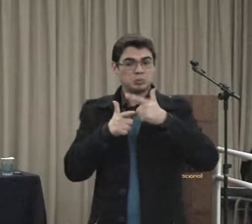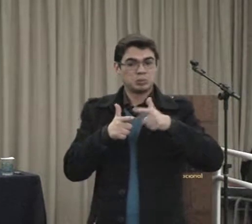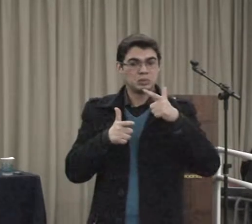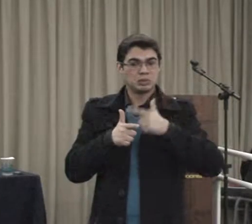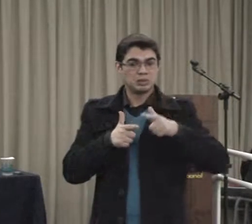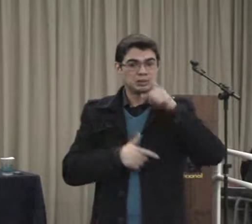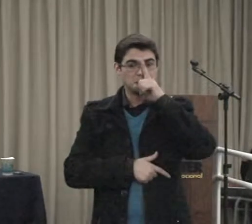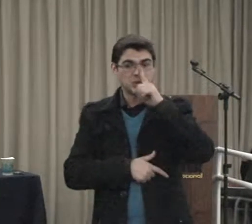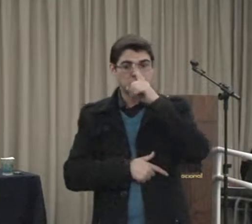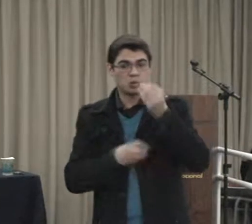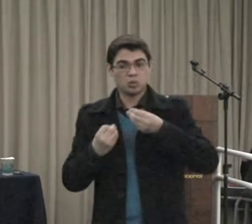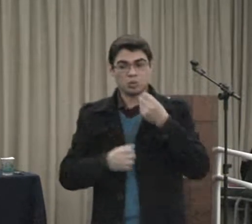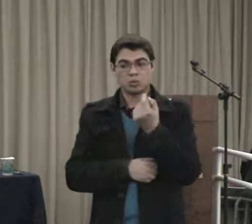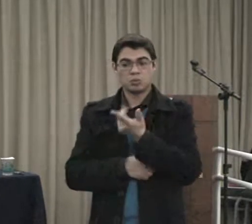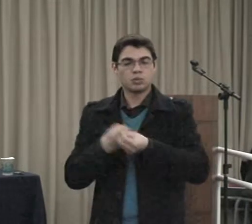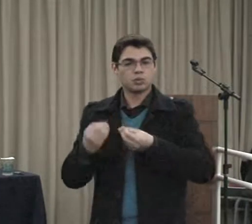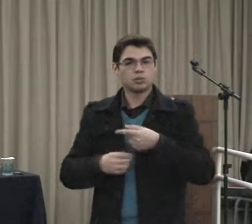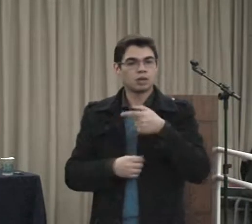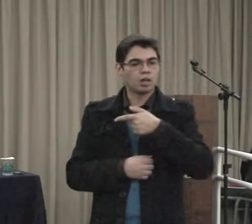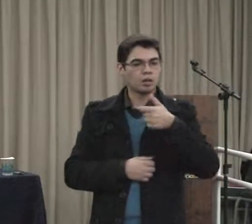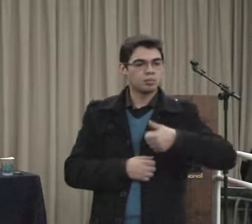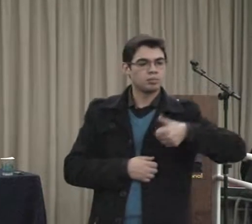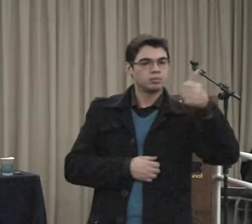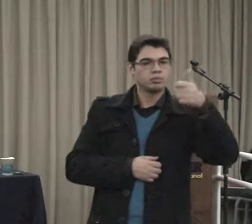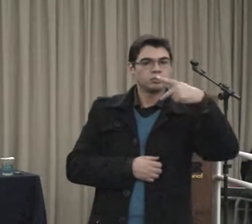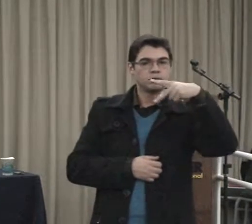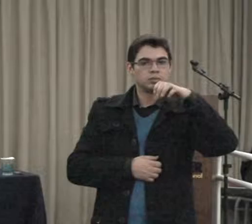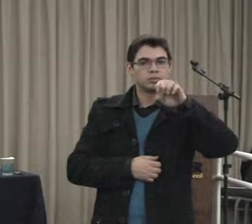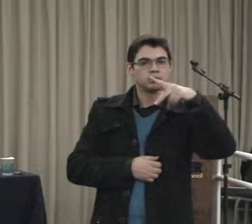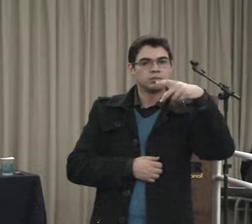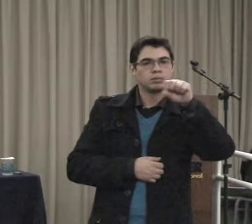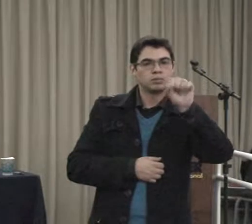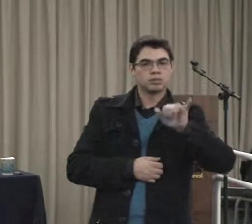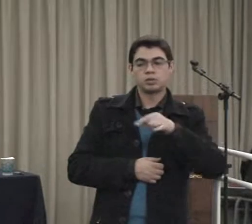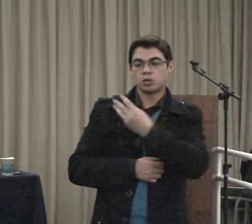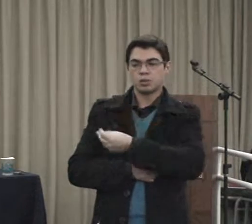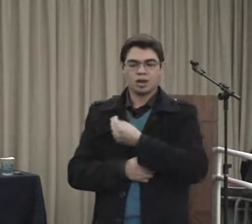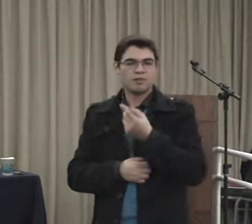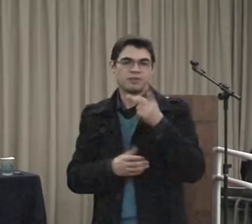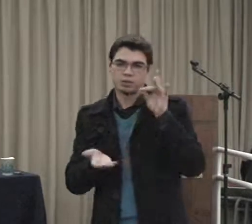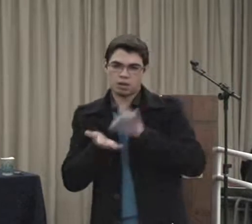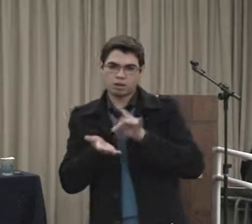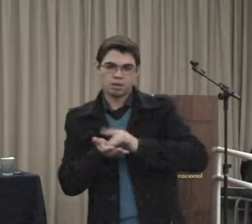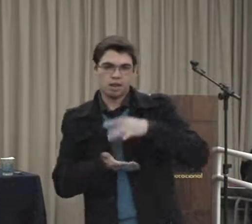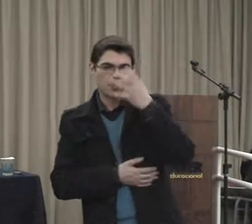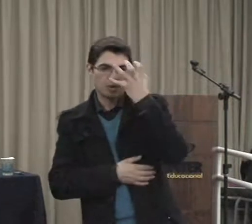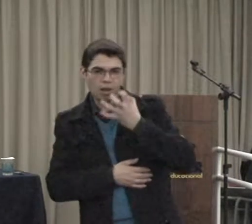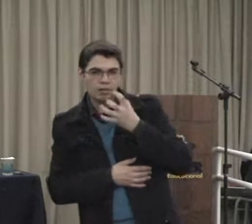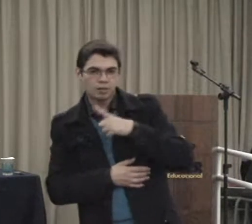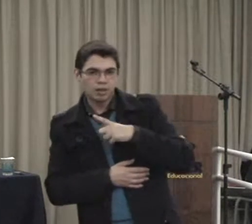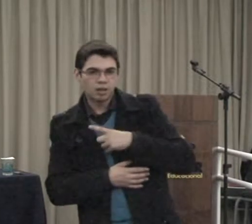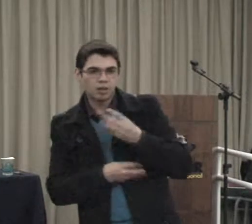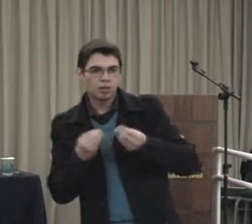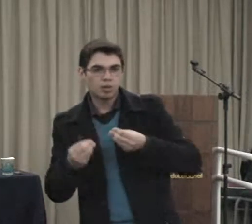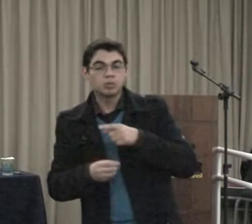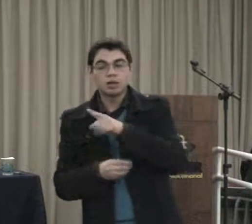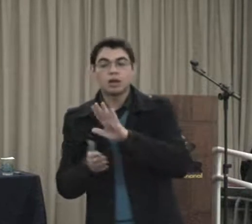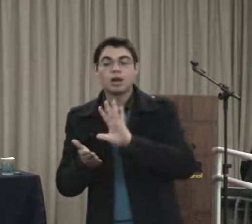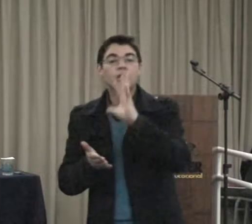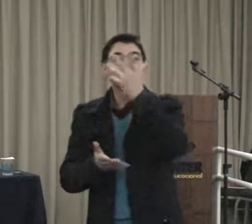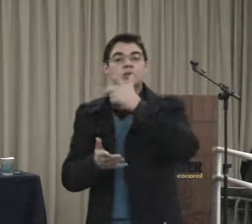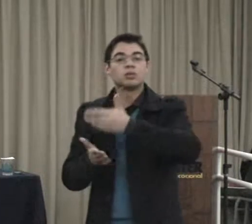Juvenal, mas tem uma prova de que a Coca-Cola ficou chateada? Tem. O que foi que aconteceu aqui a partir de